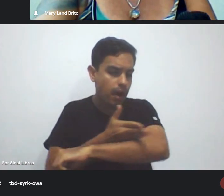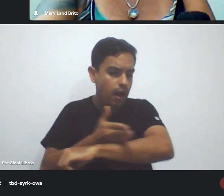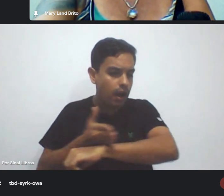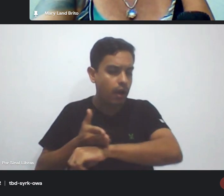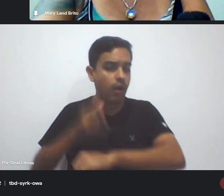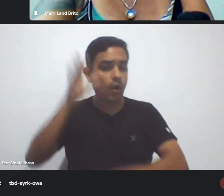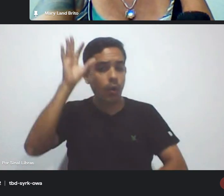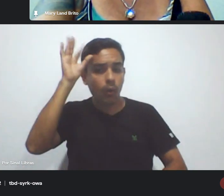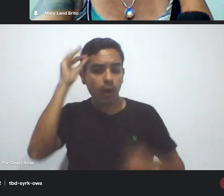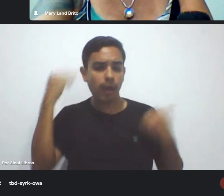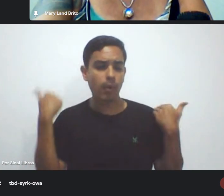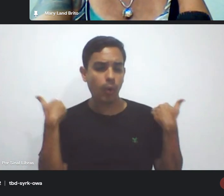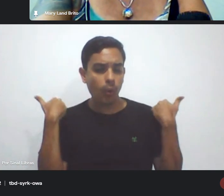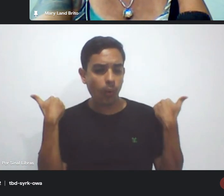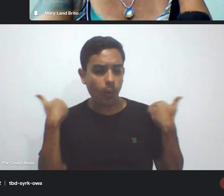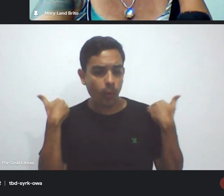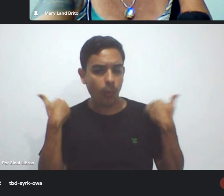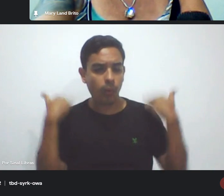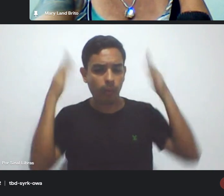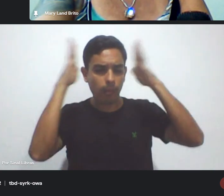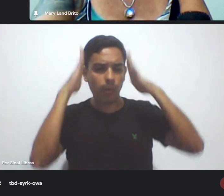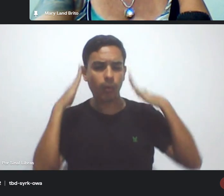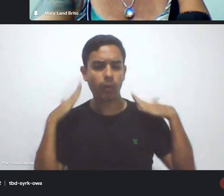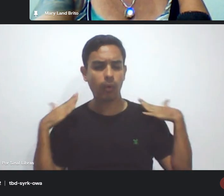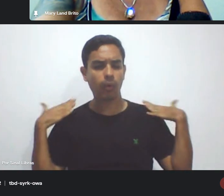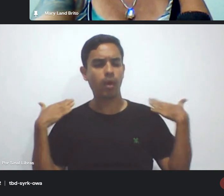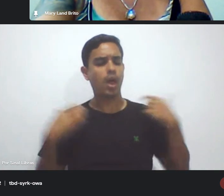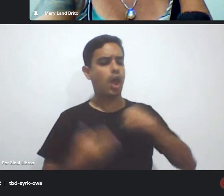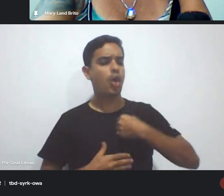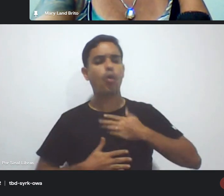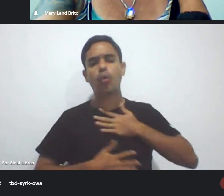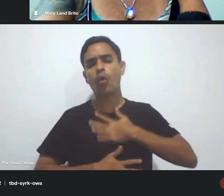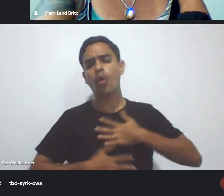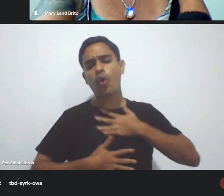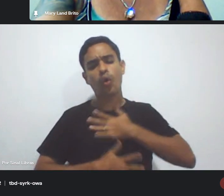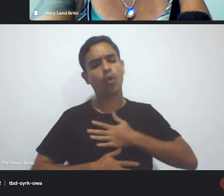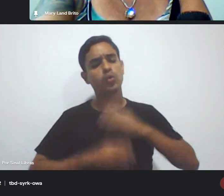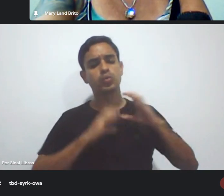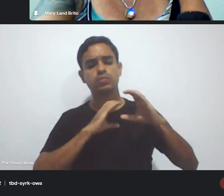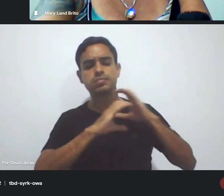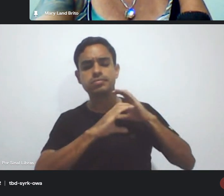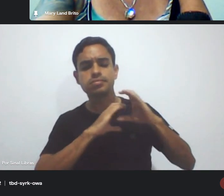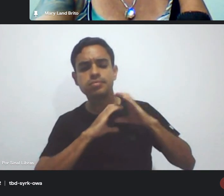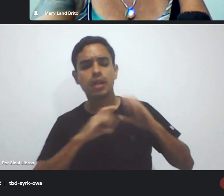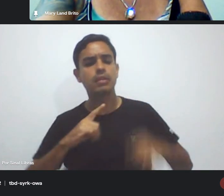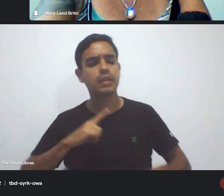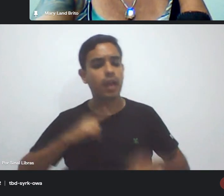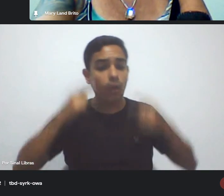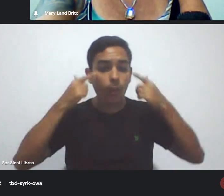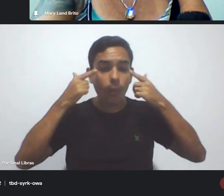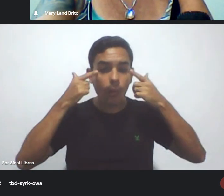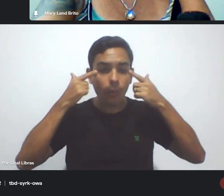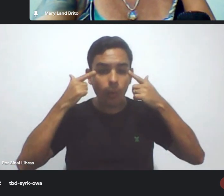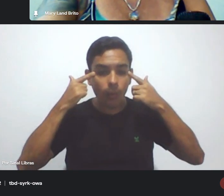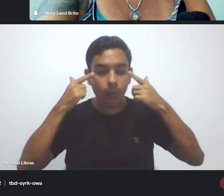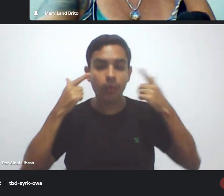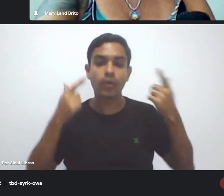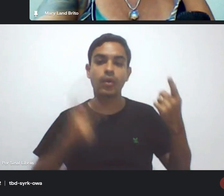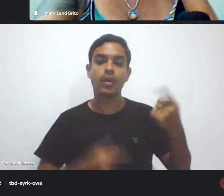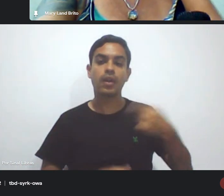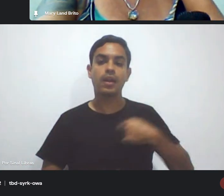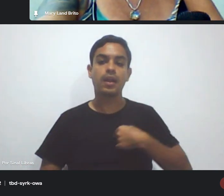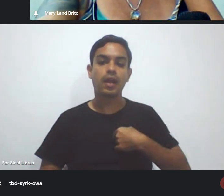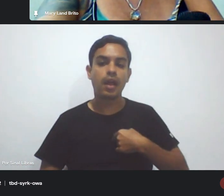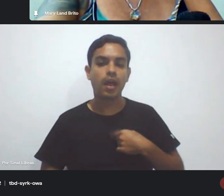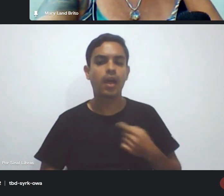no ombro, e sou bem comunicativa, tenho um olhinho puxado, e tô bem fofinha,